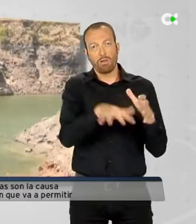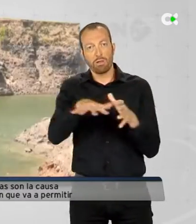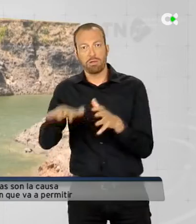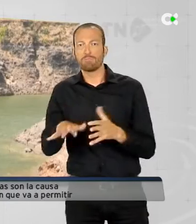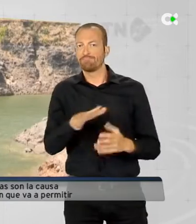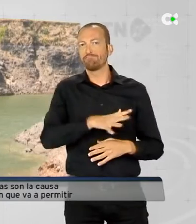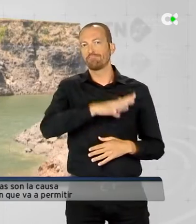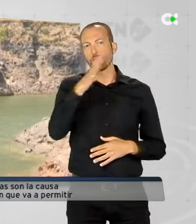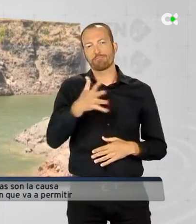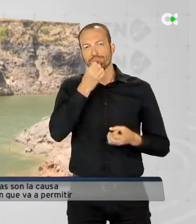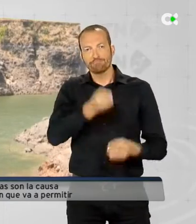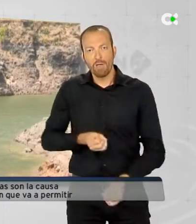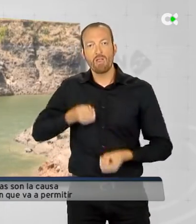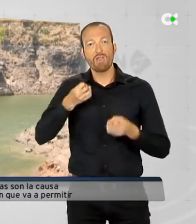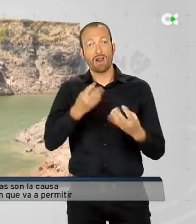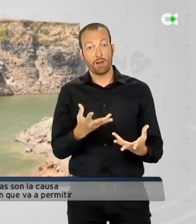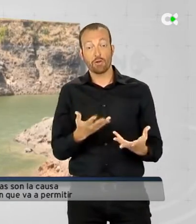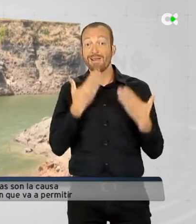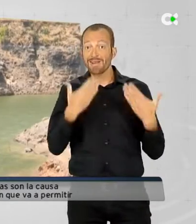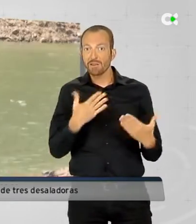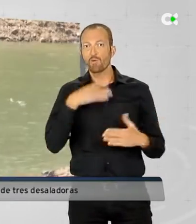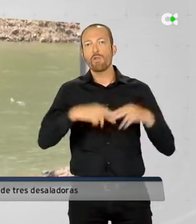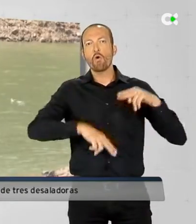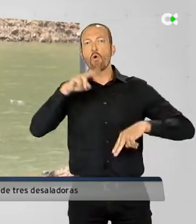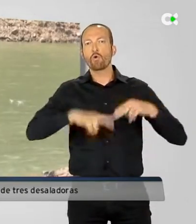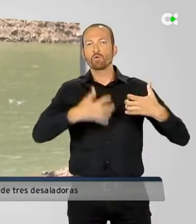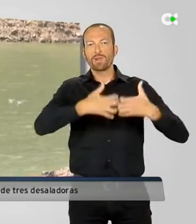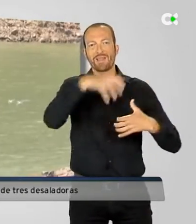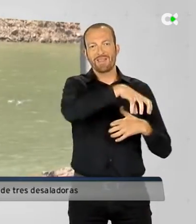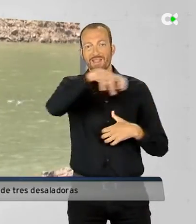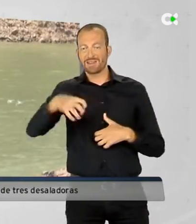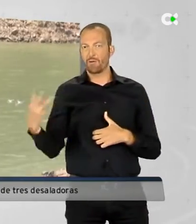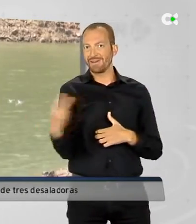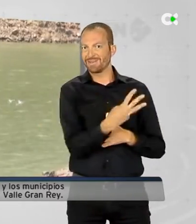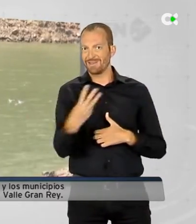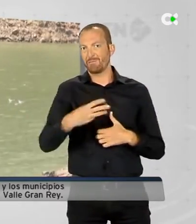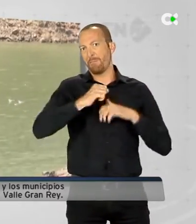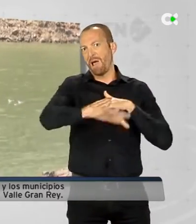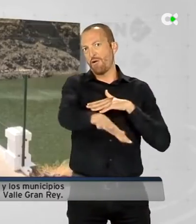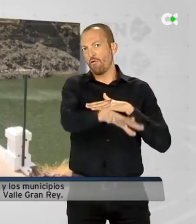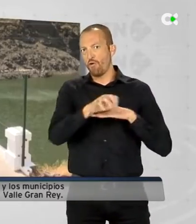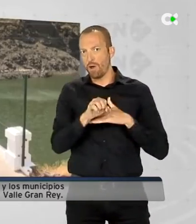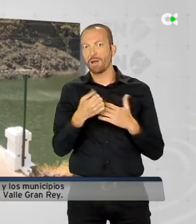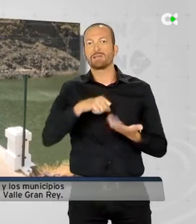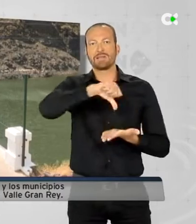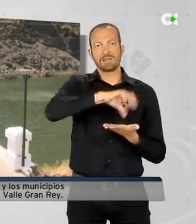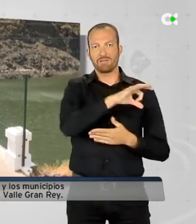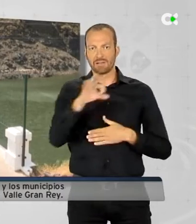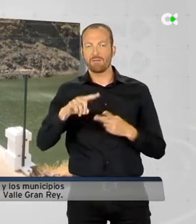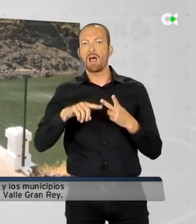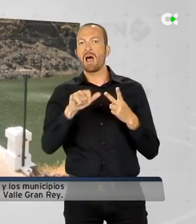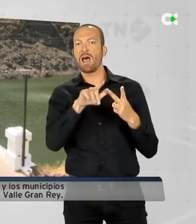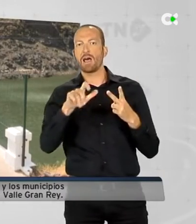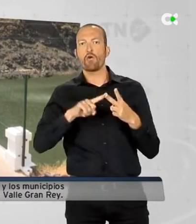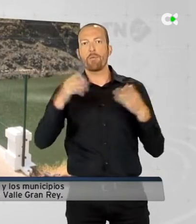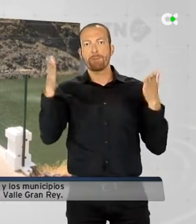son la causa de una declaración que va a permitir la construcción de 3 desaladoras en la capital y los municipios de Alajeró